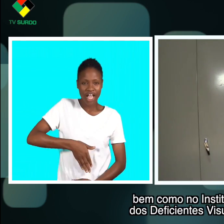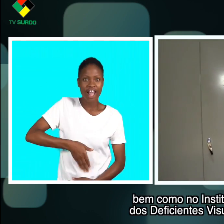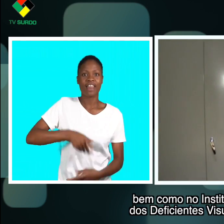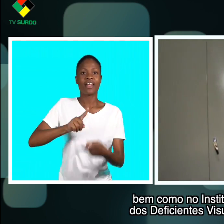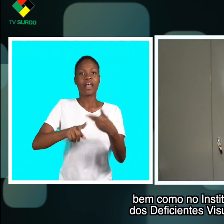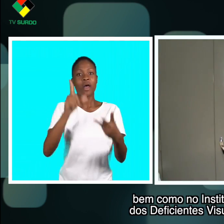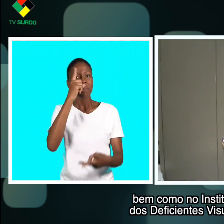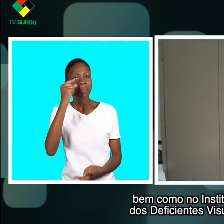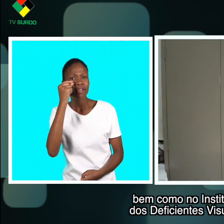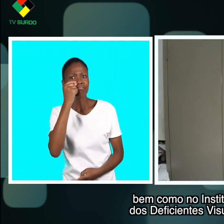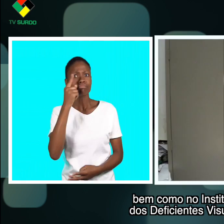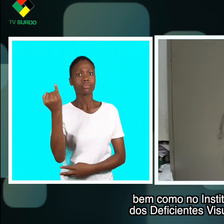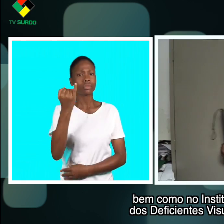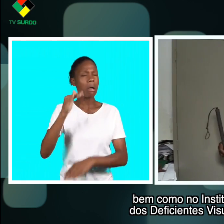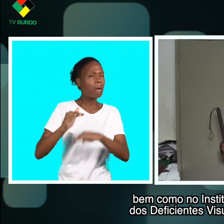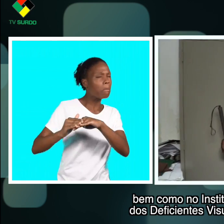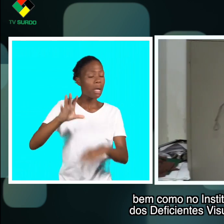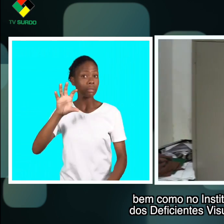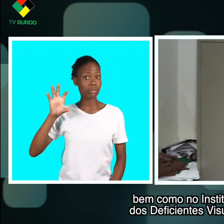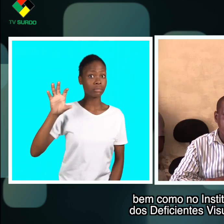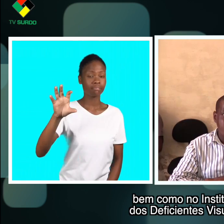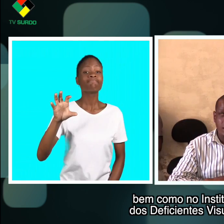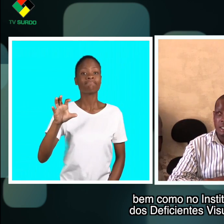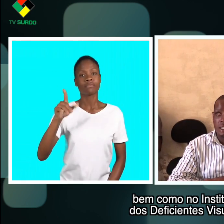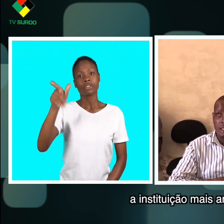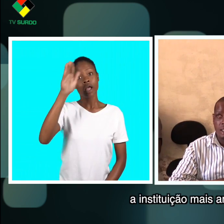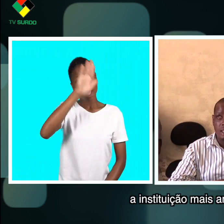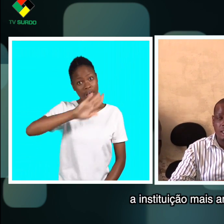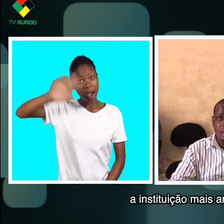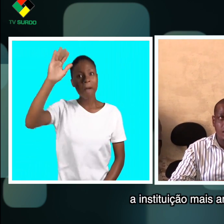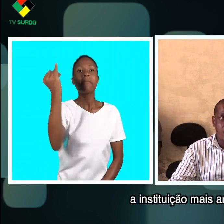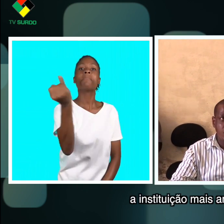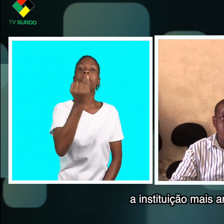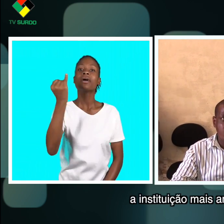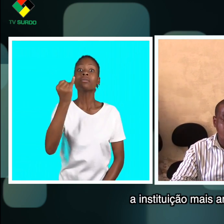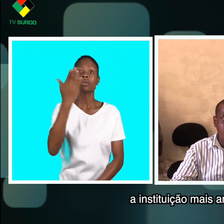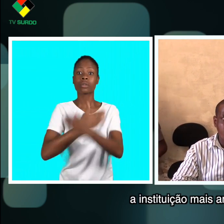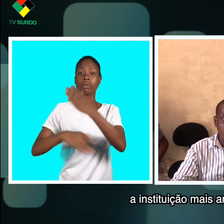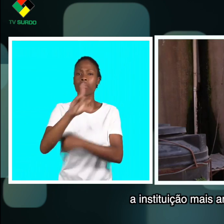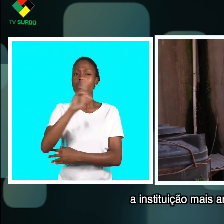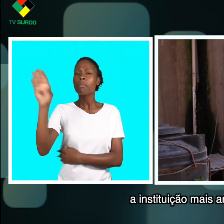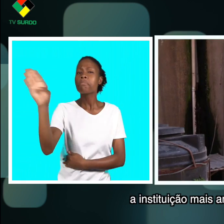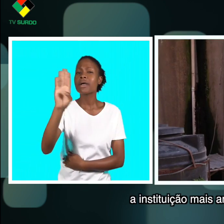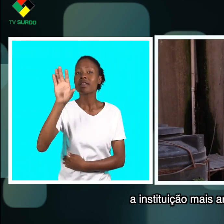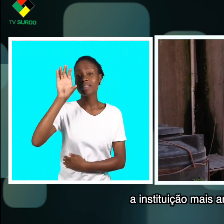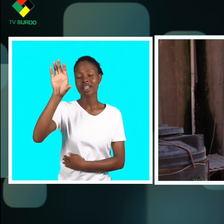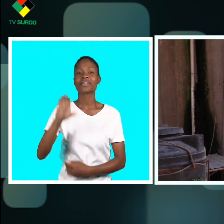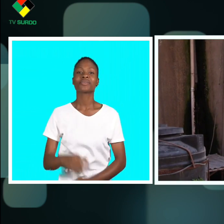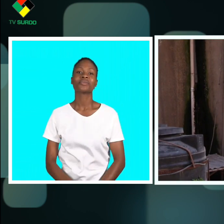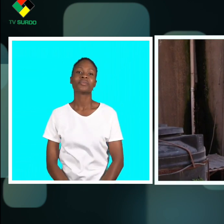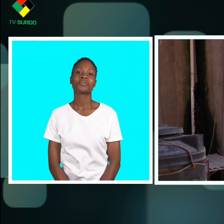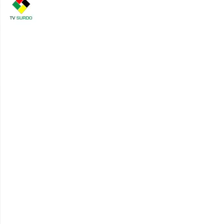bem como no Instituto Nacional dos Deficientes Visuais da Beira, a instituição mais antiga do país.